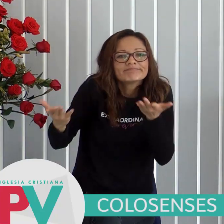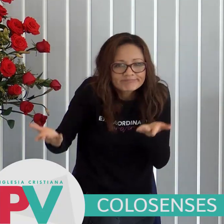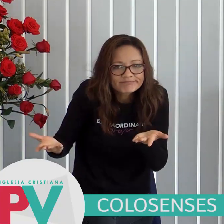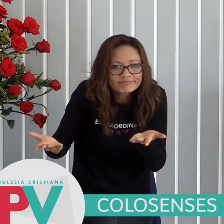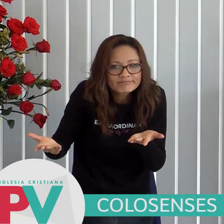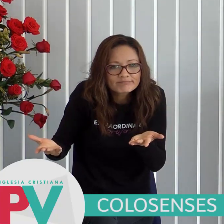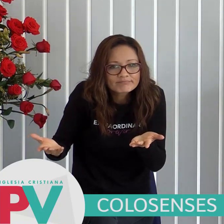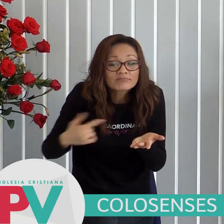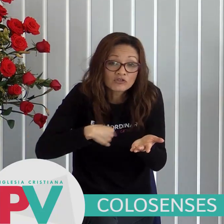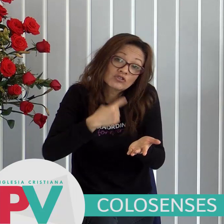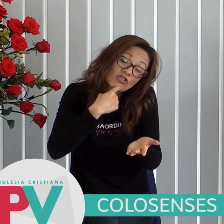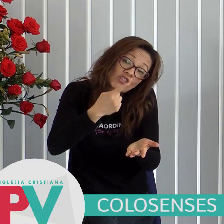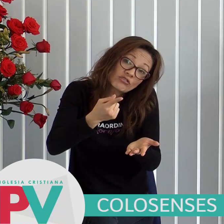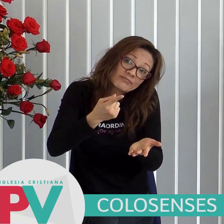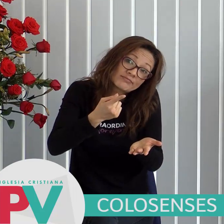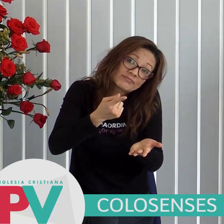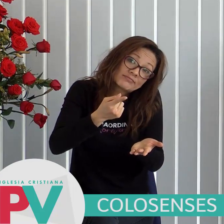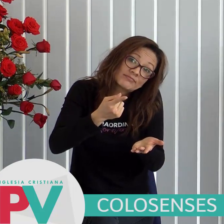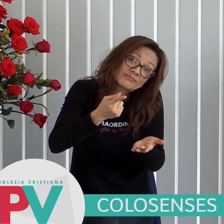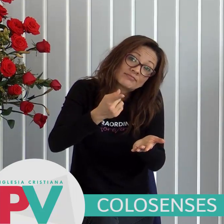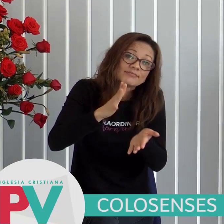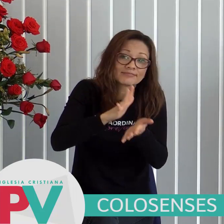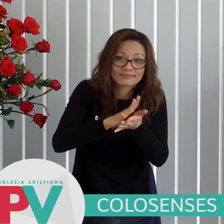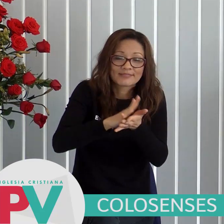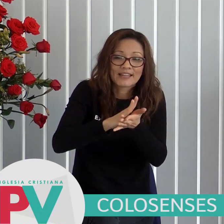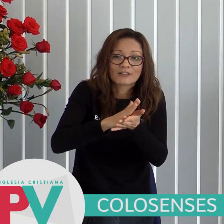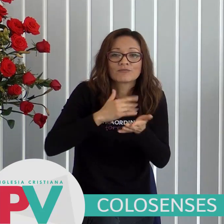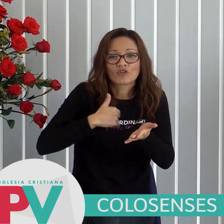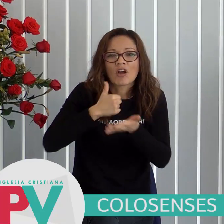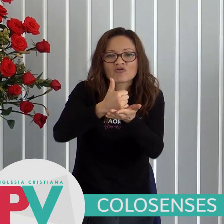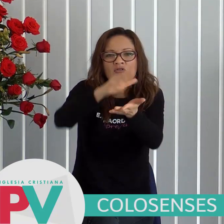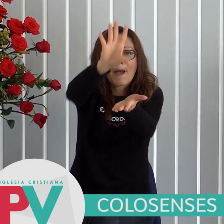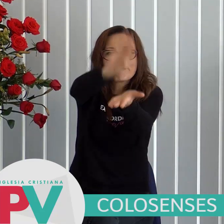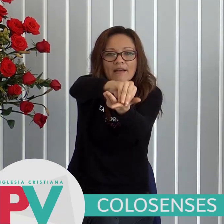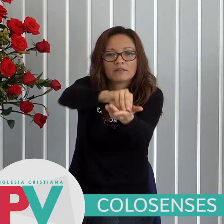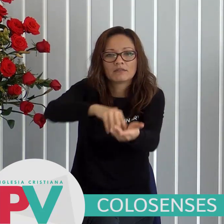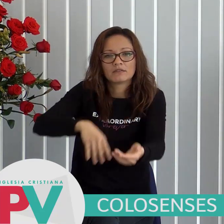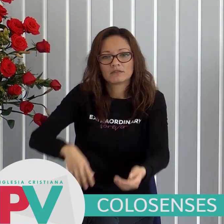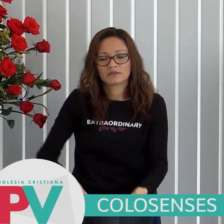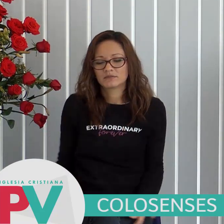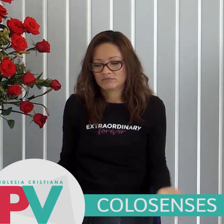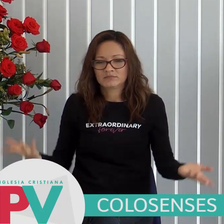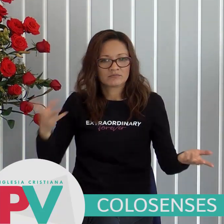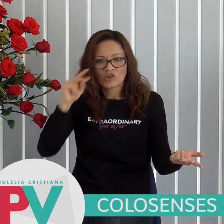decirle, hermano, yo le ayudo a apagar el switch. Apague la luz y vámonos.